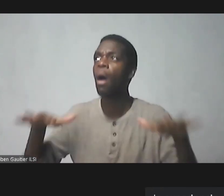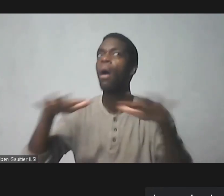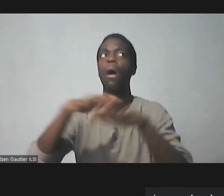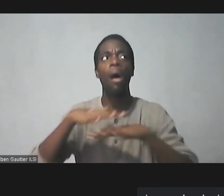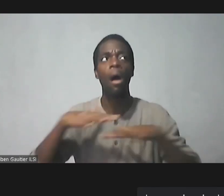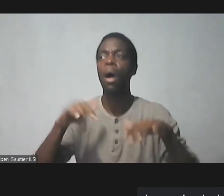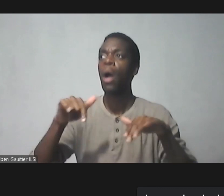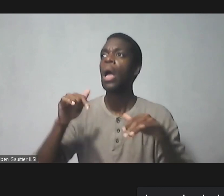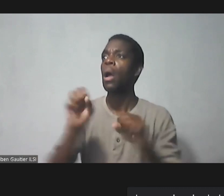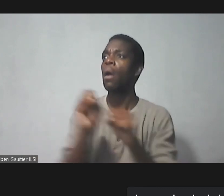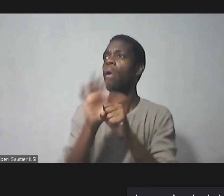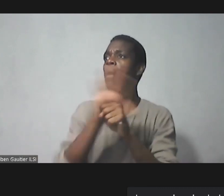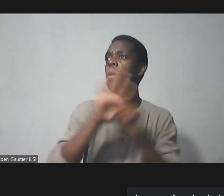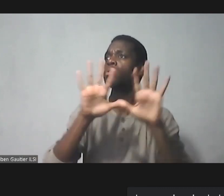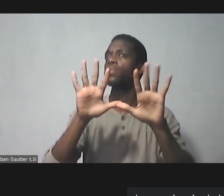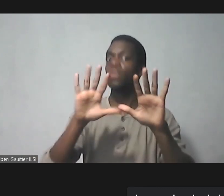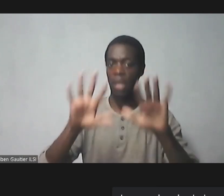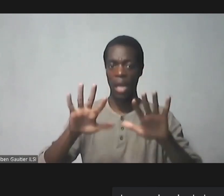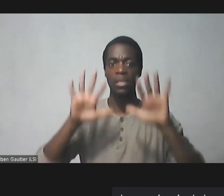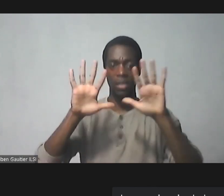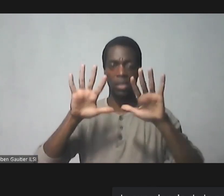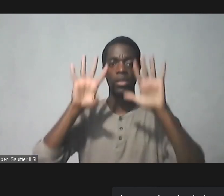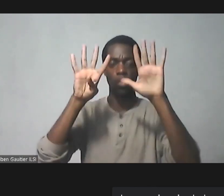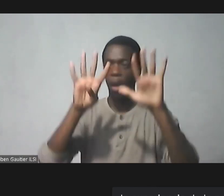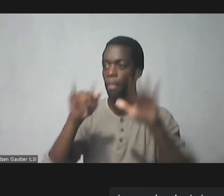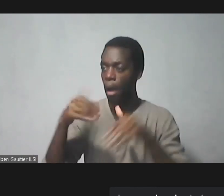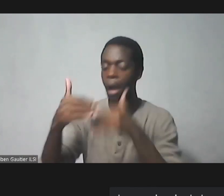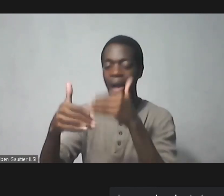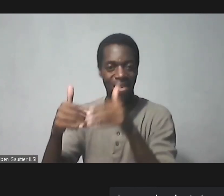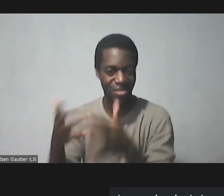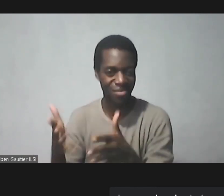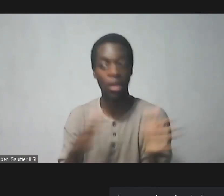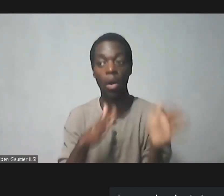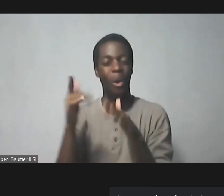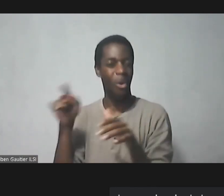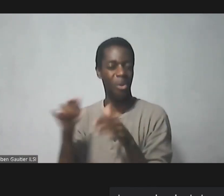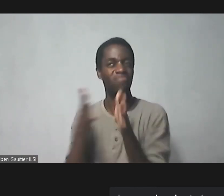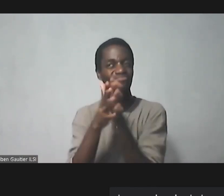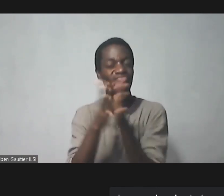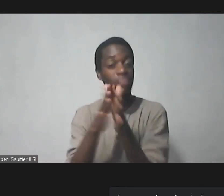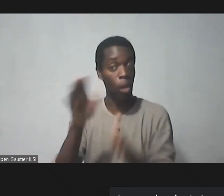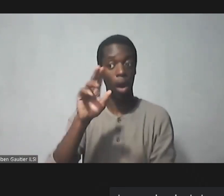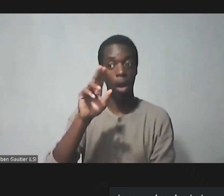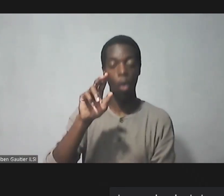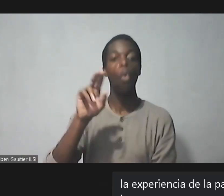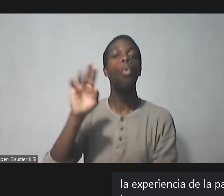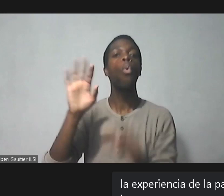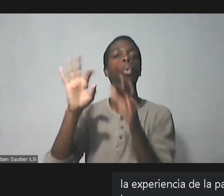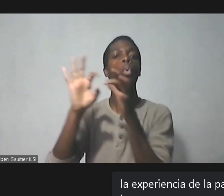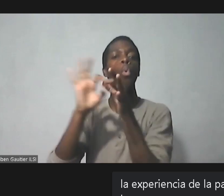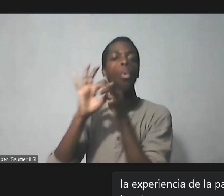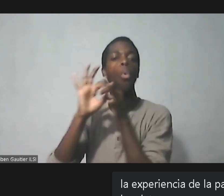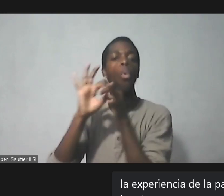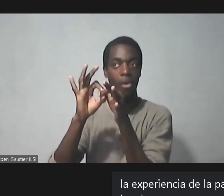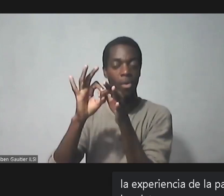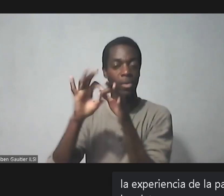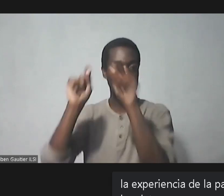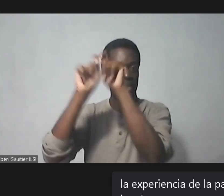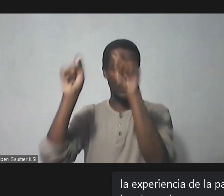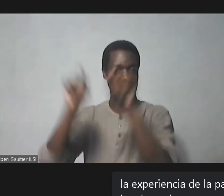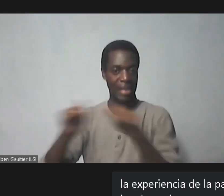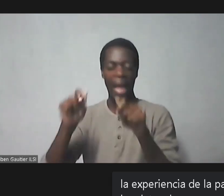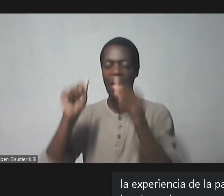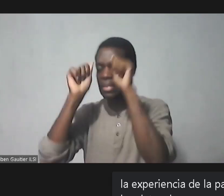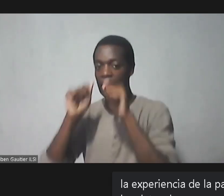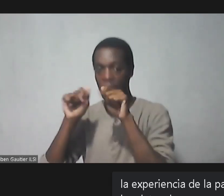de otras encuestas donde se están utilizando también datos como la Unión Mundial de Ciegos y la encuesta de Disability Rights Monitoring, que es